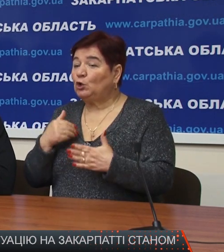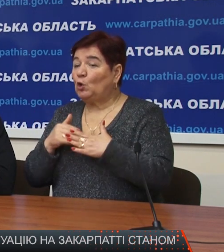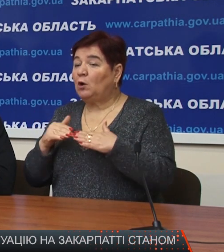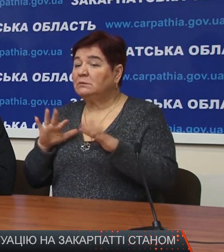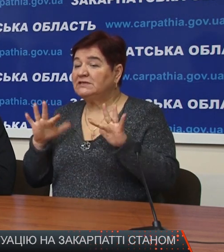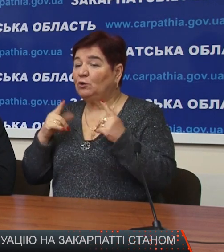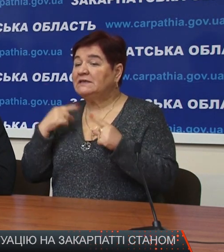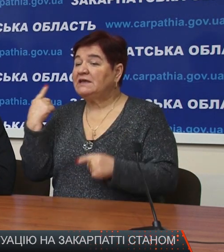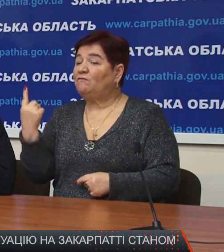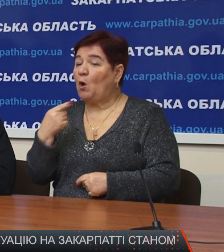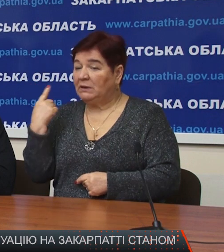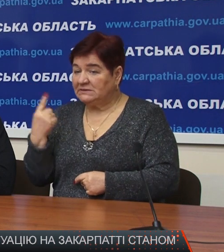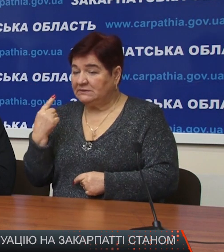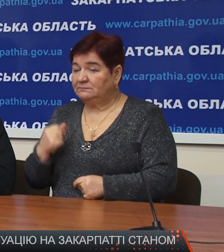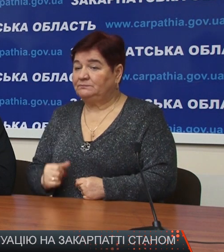ситуації в області.